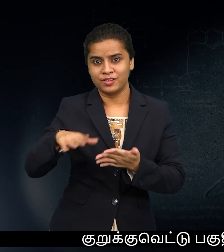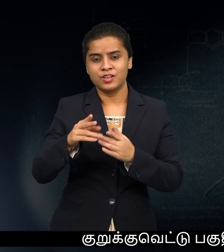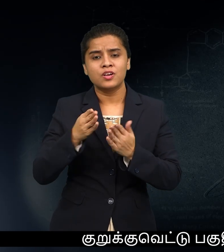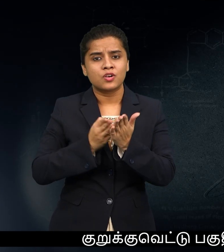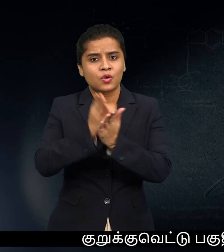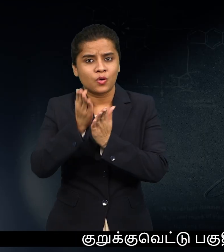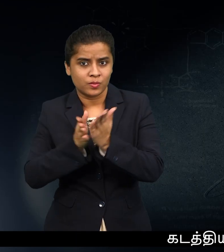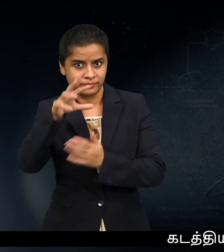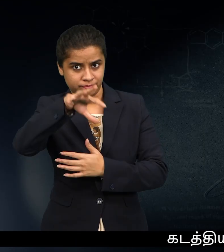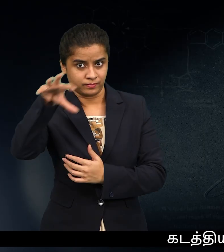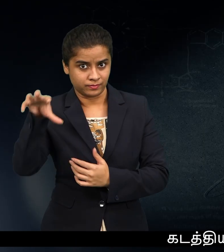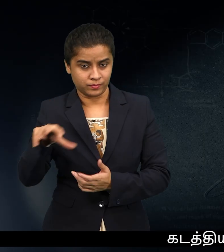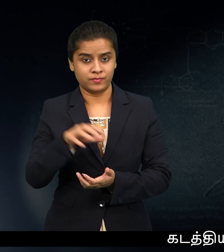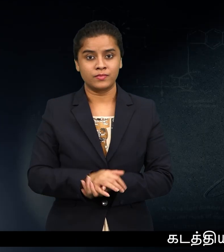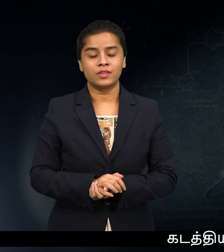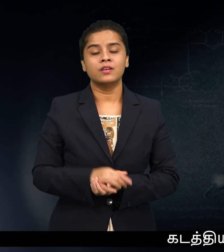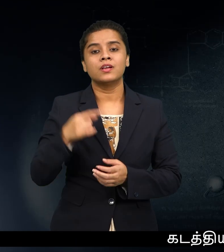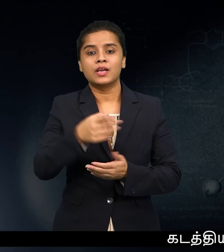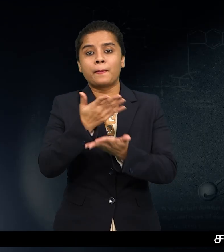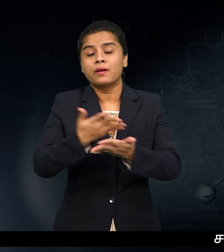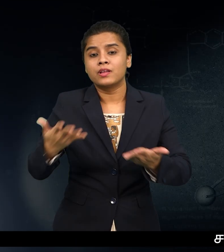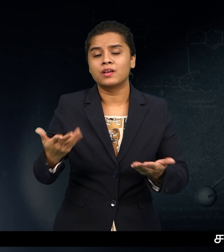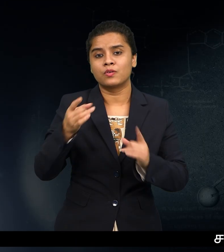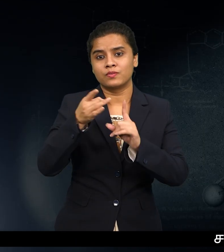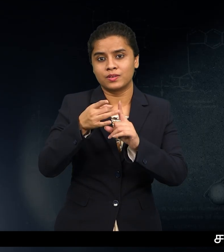நேர்மாறாக, மேலும் கடத்தியின் பொருள் மீது சார்ந்துள்ளது.